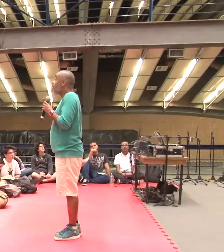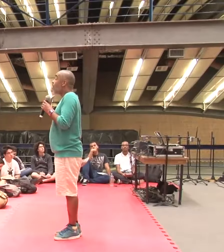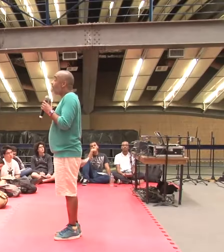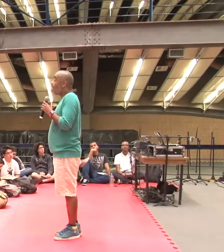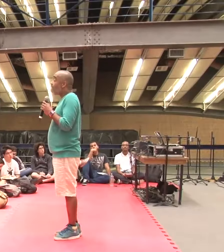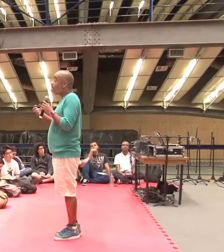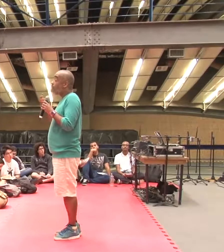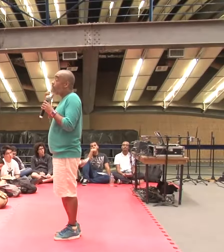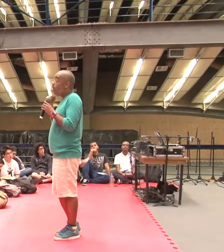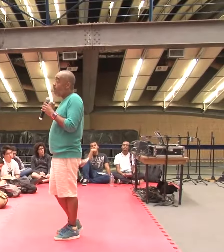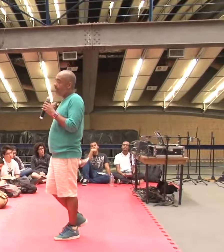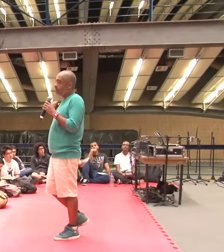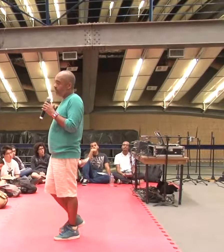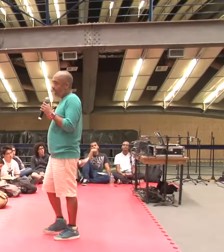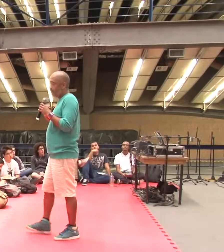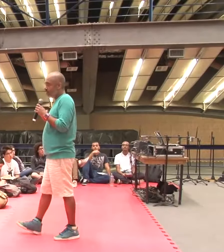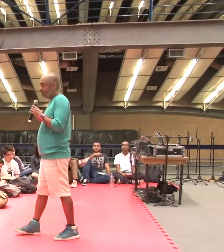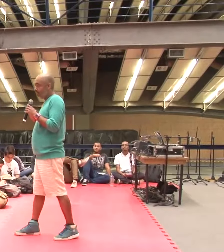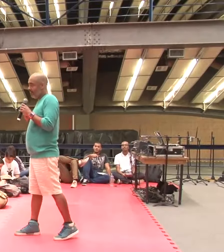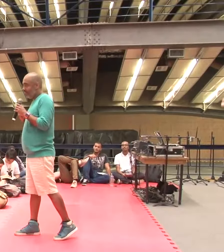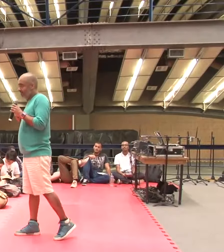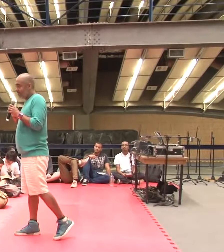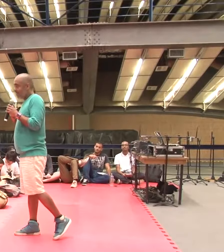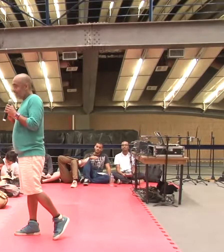ver com a forma como o personagem